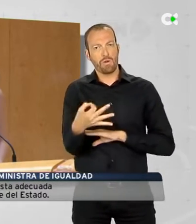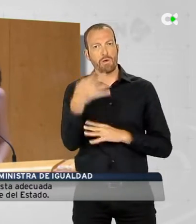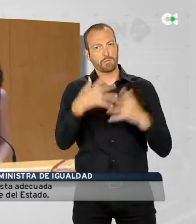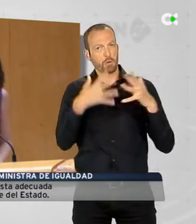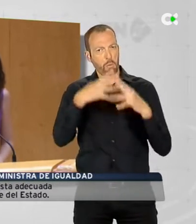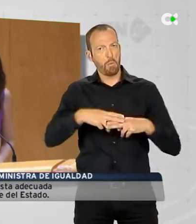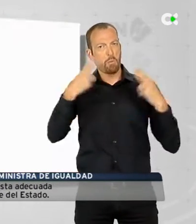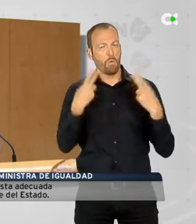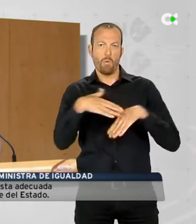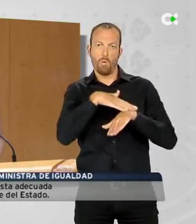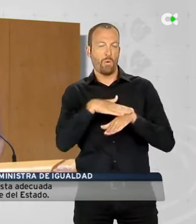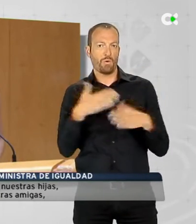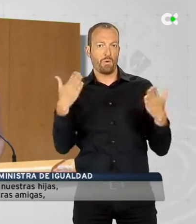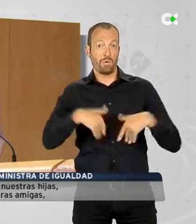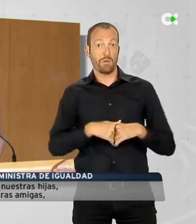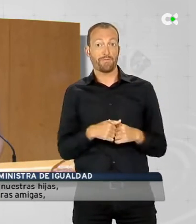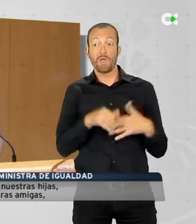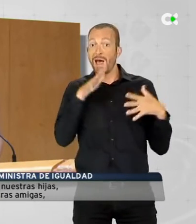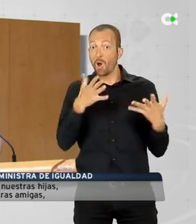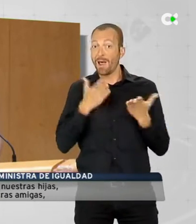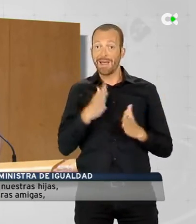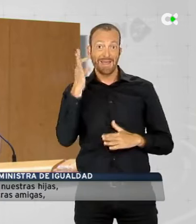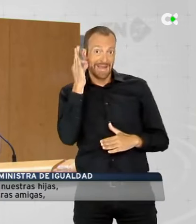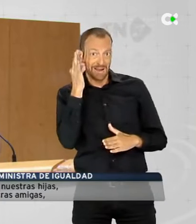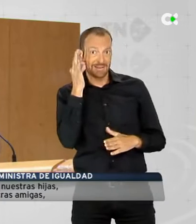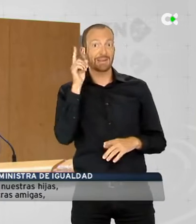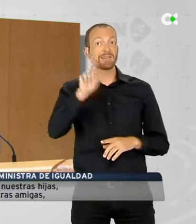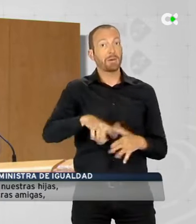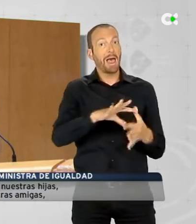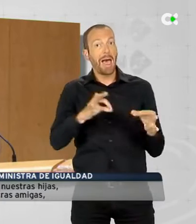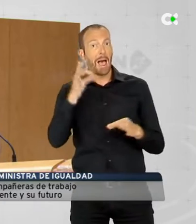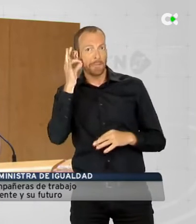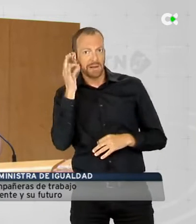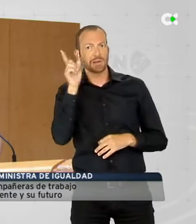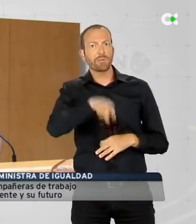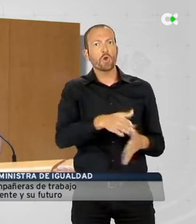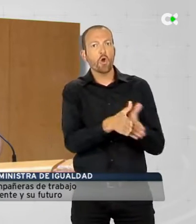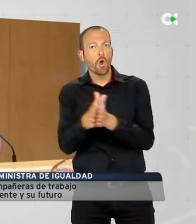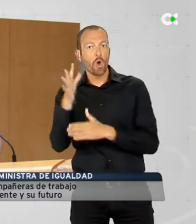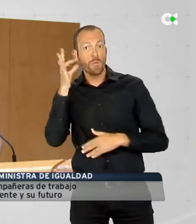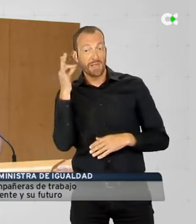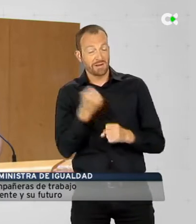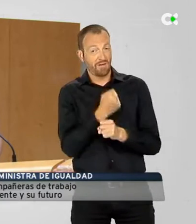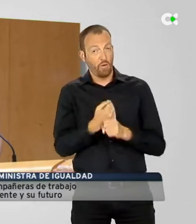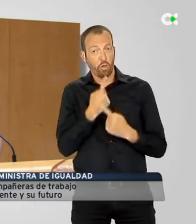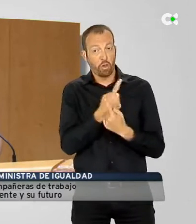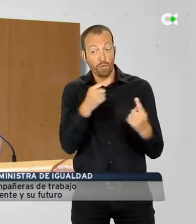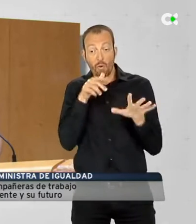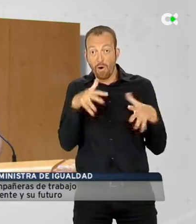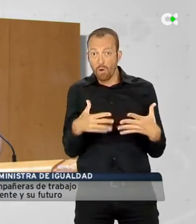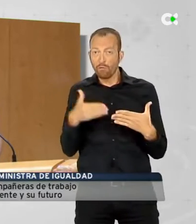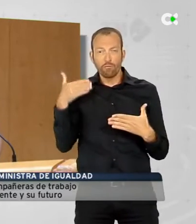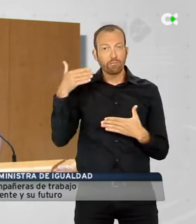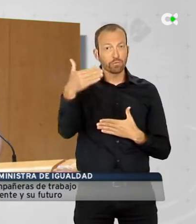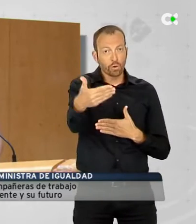parte del Estado. Decimos a nuestras hijas, a nuestras amigas, a nuestras compañeras de trabajo que su presente y